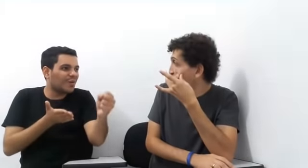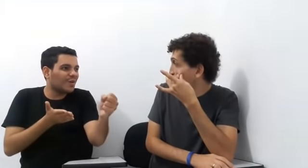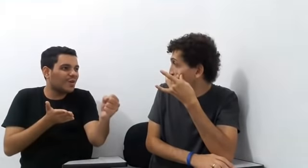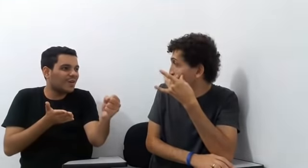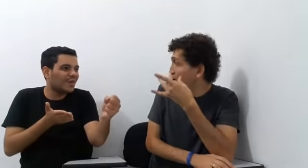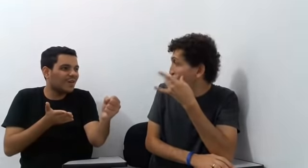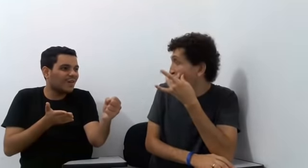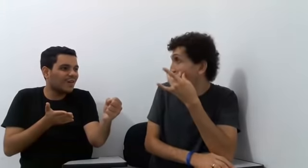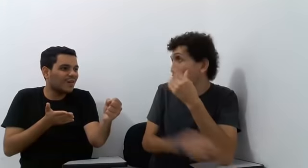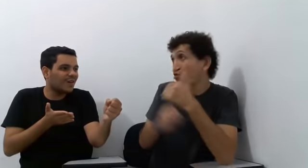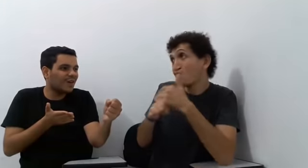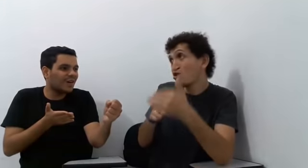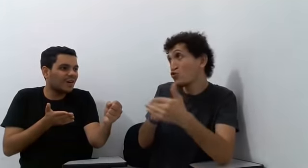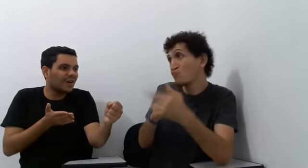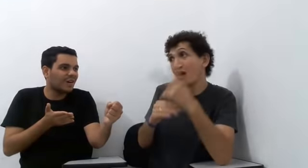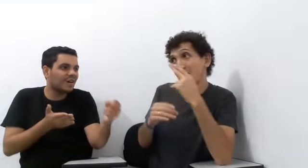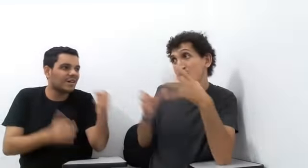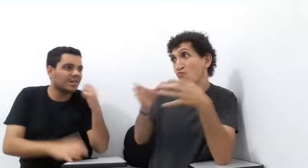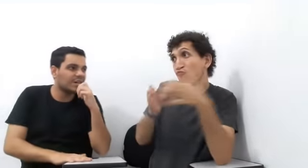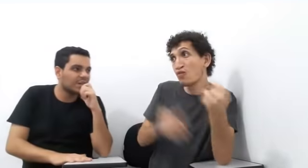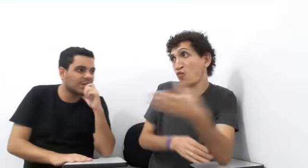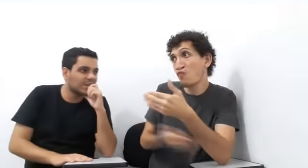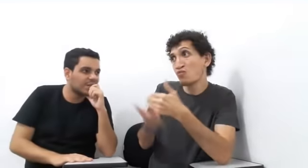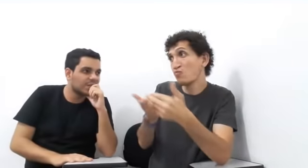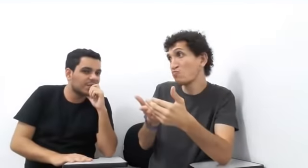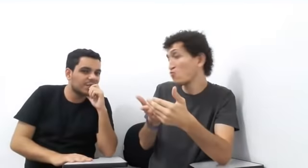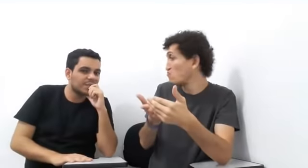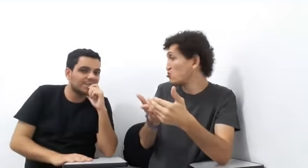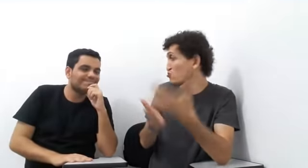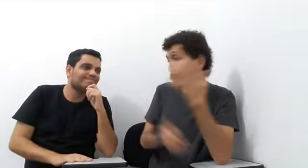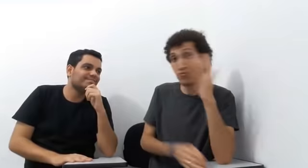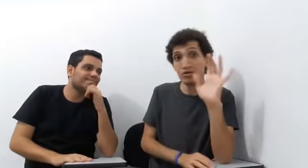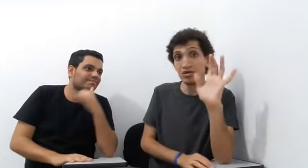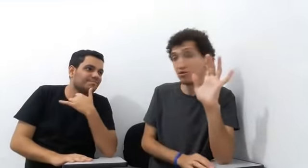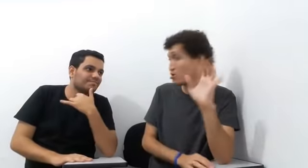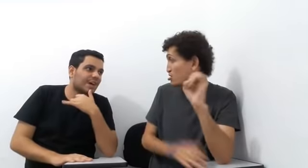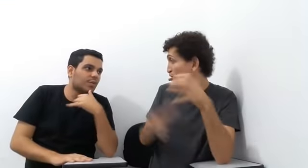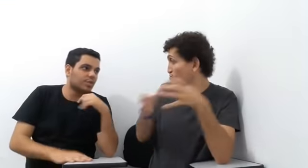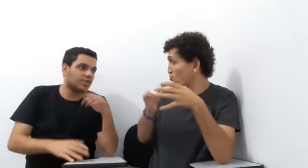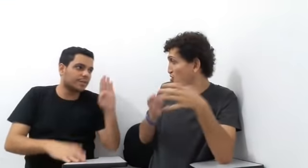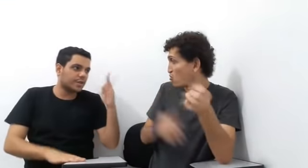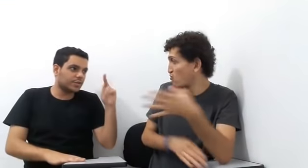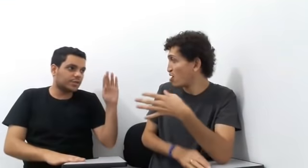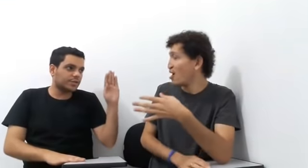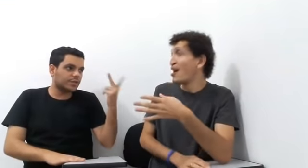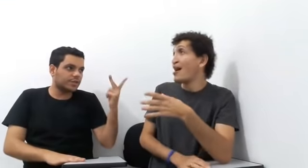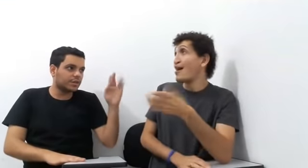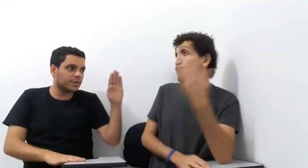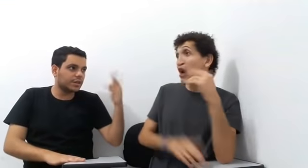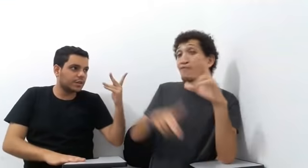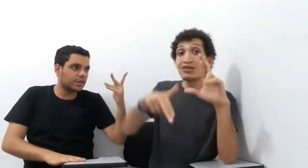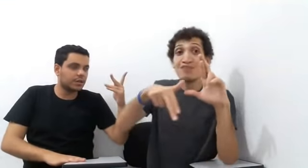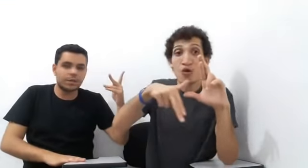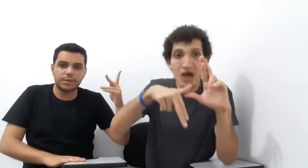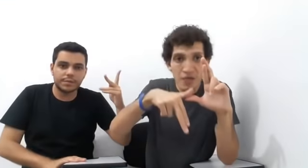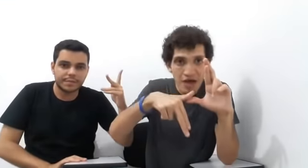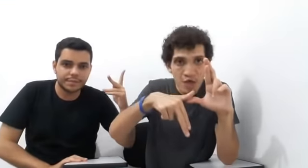Acabou. Começou, parece que uma nova não começou, eu não sei. Aonde? Em Belo Horizonte? Estava em Ribeirão das Neves,